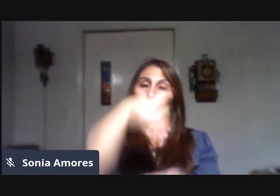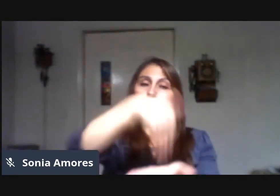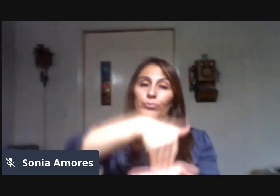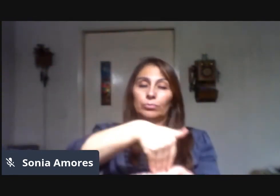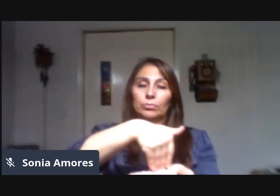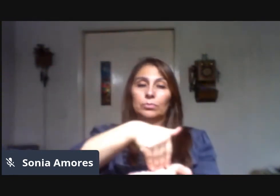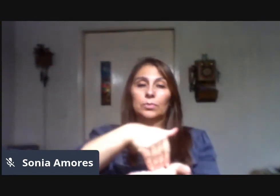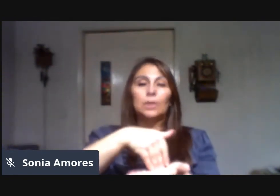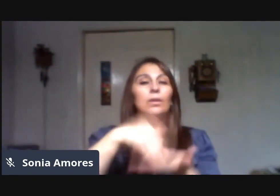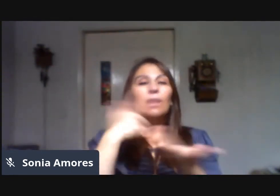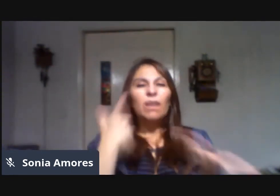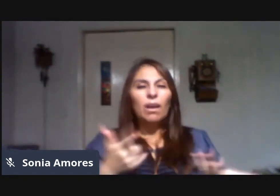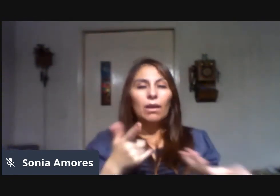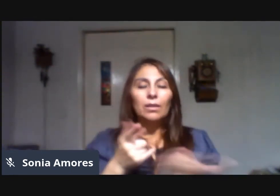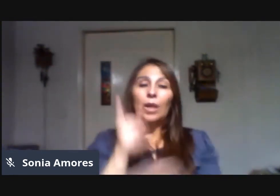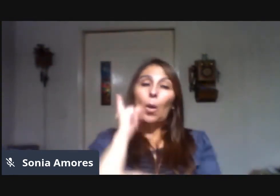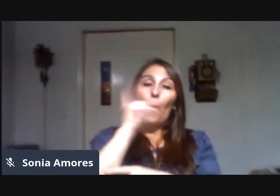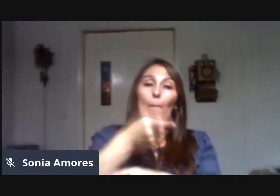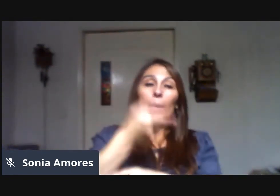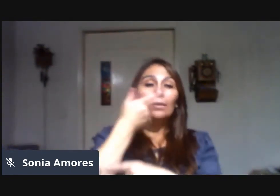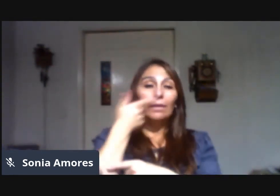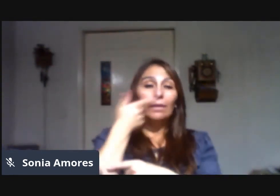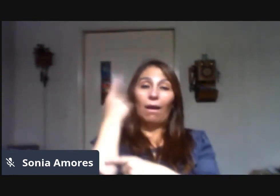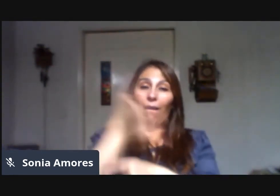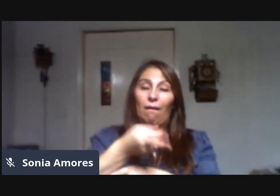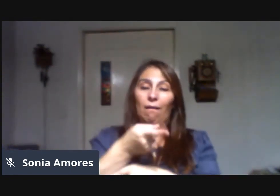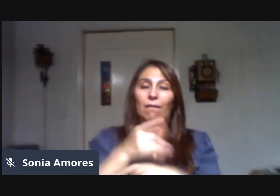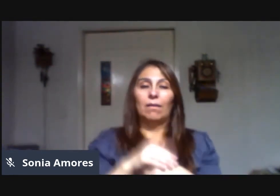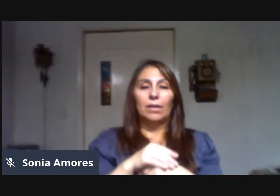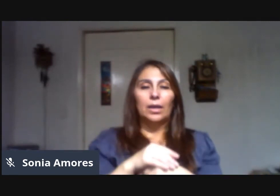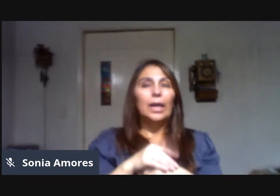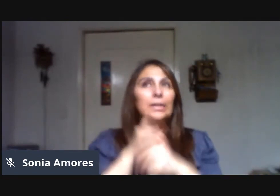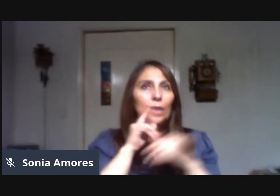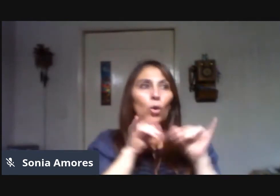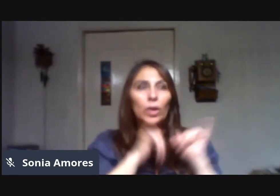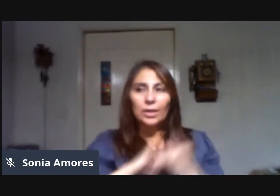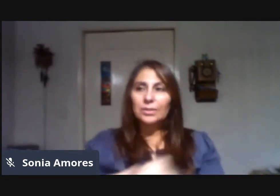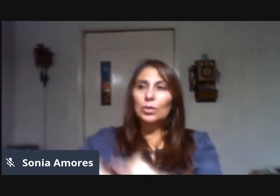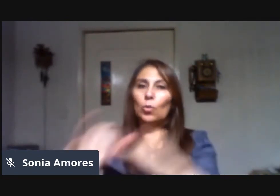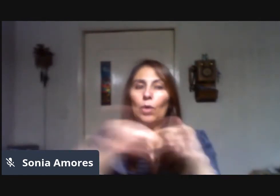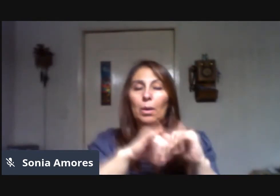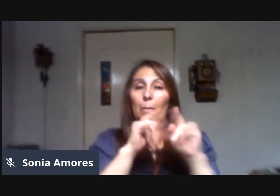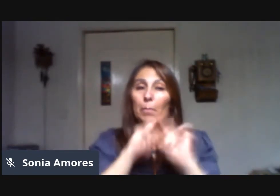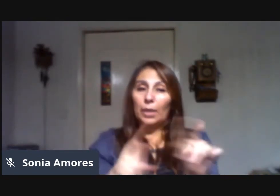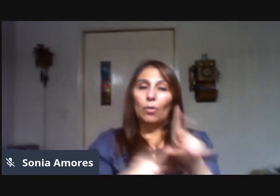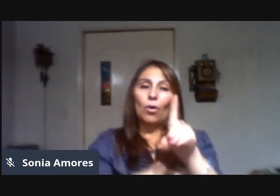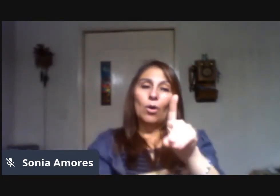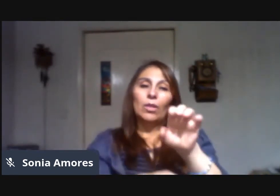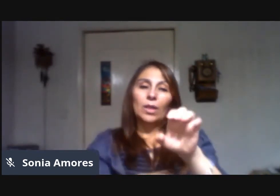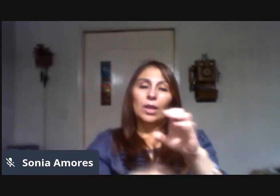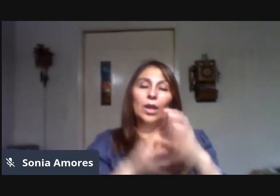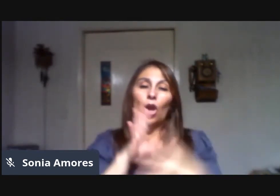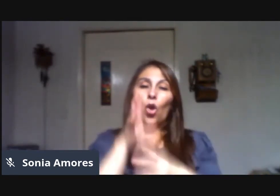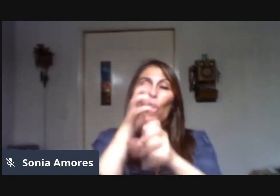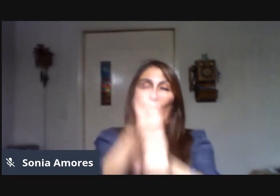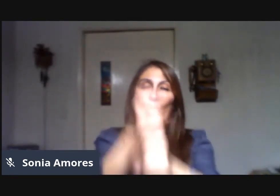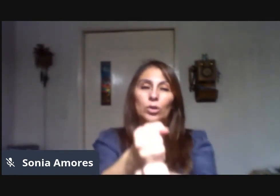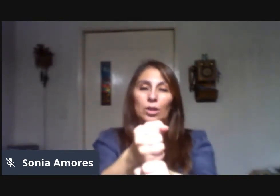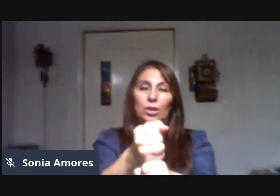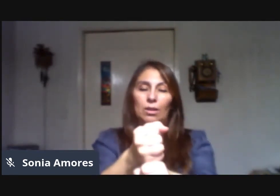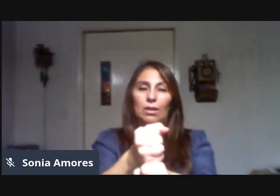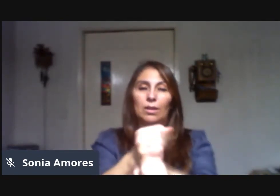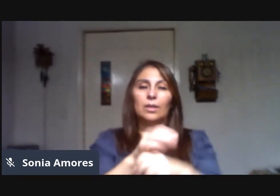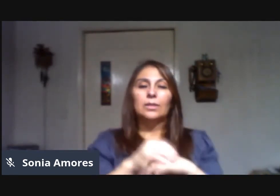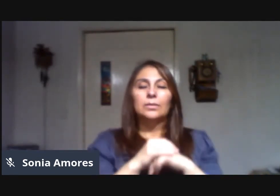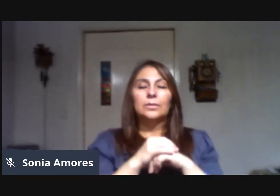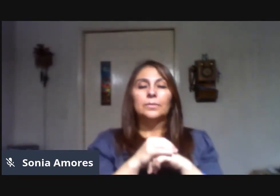Estamos hablando desde lo común, pero desde la decolonialidad, no desde lo común, entre